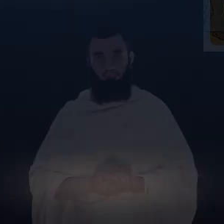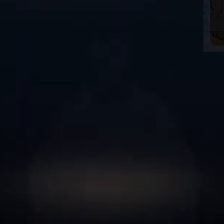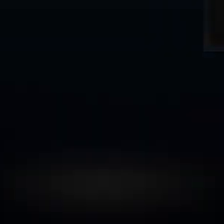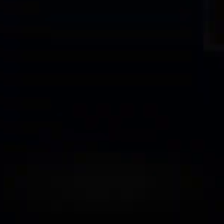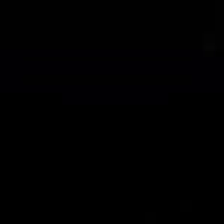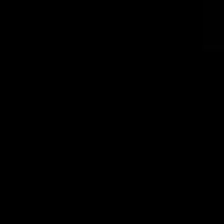لا